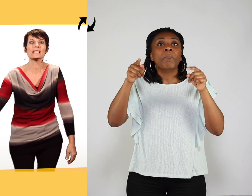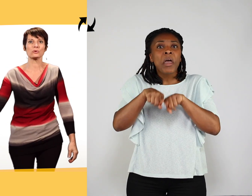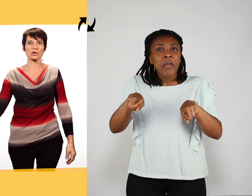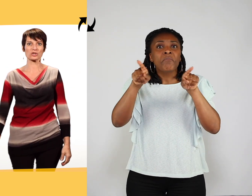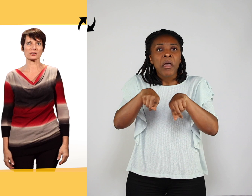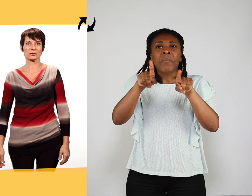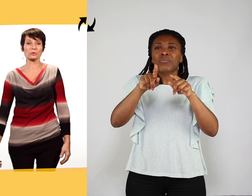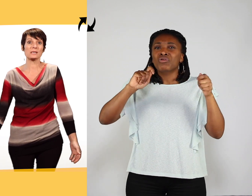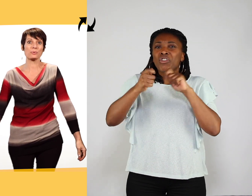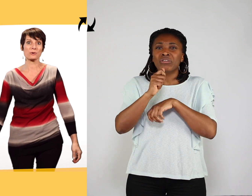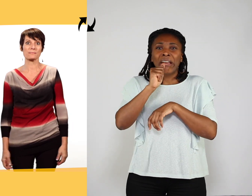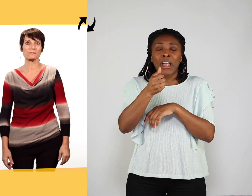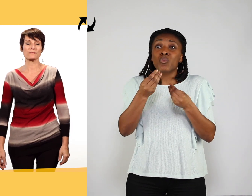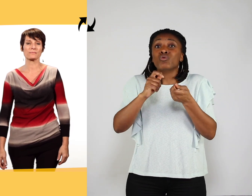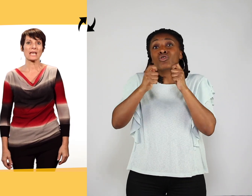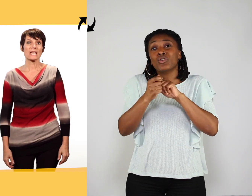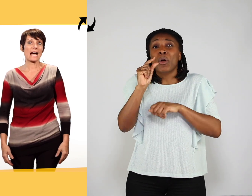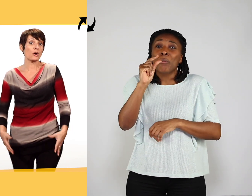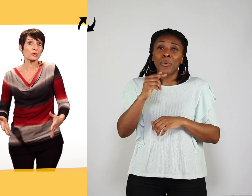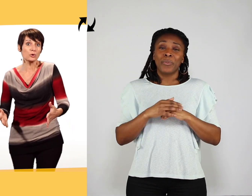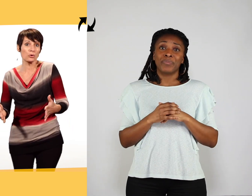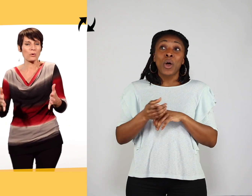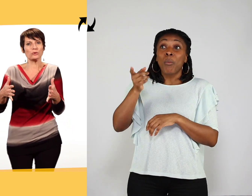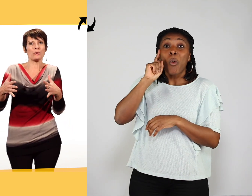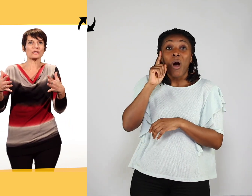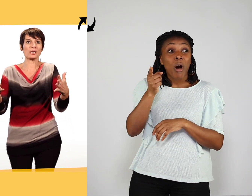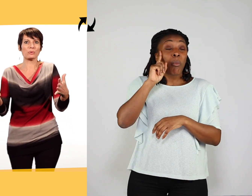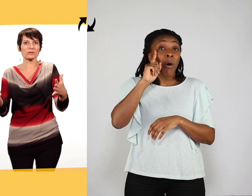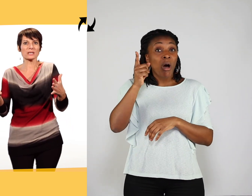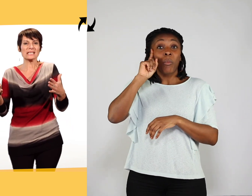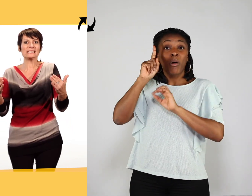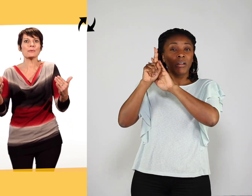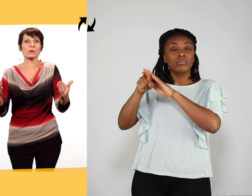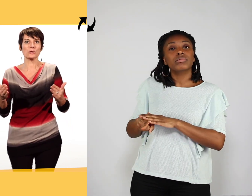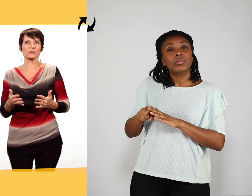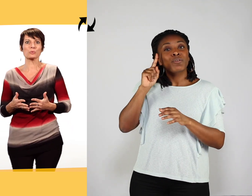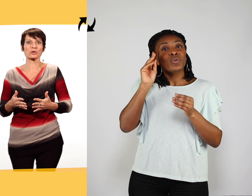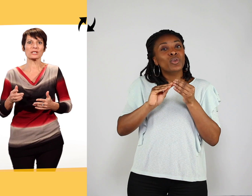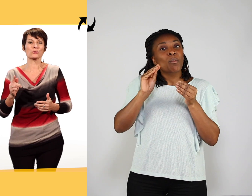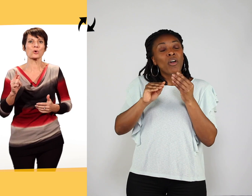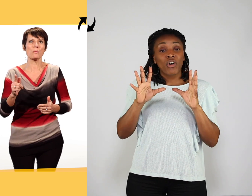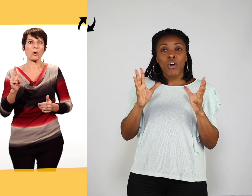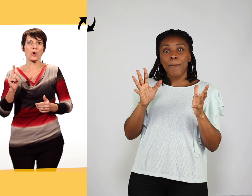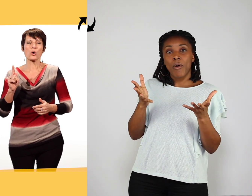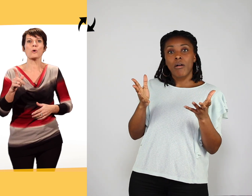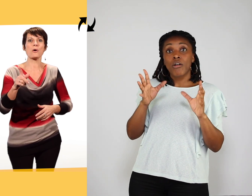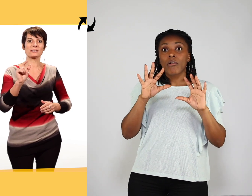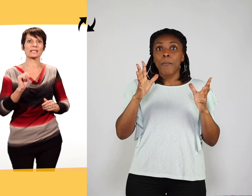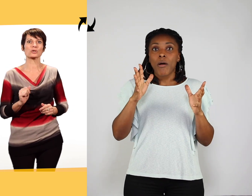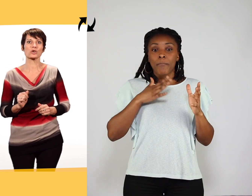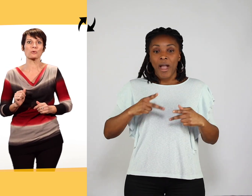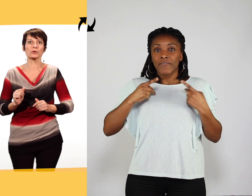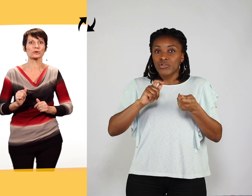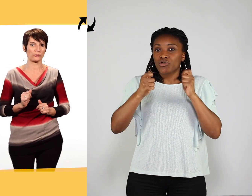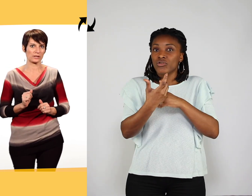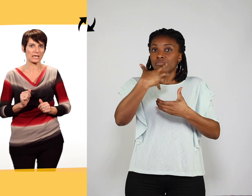Pourquoi rien ne change? Ou si peu? Alors que nos pourquoi demeurent sans réponse, il est important de se pencher sur le comment. Comment attirer